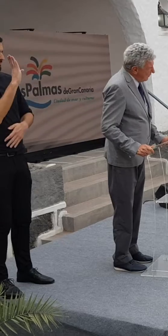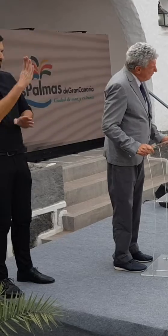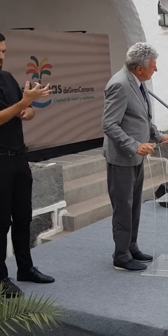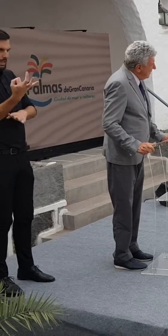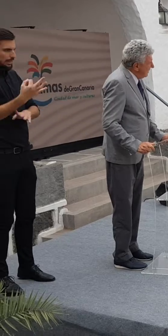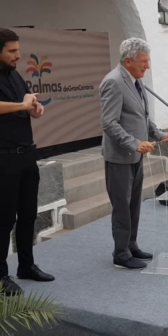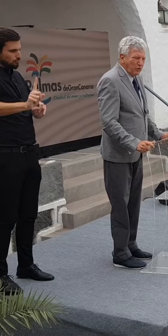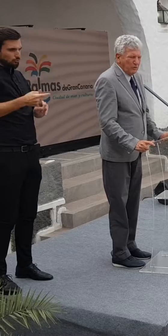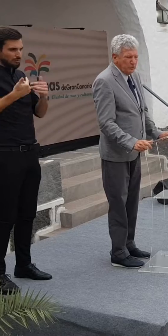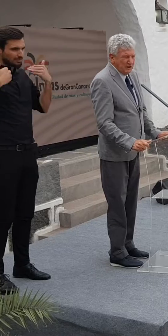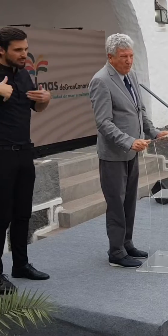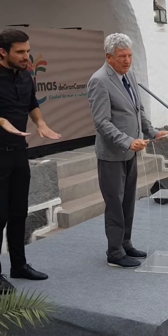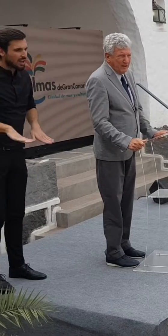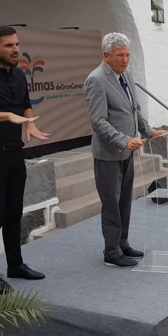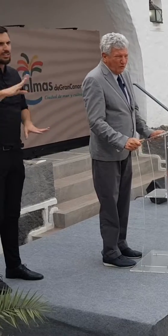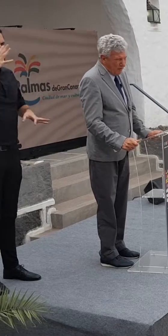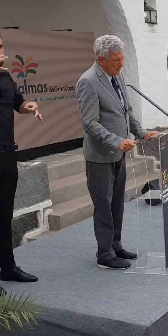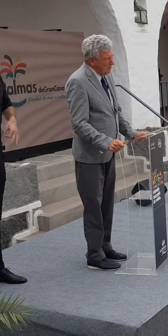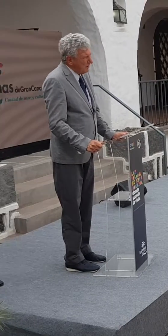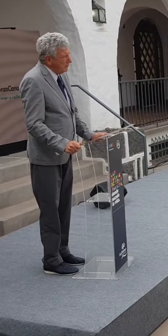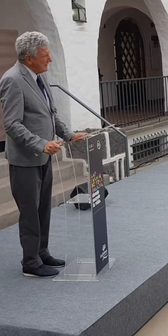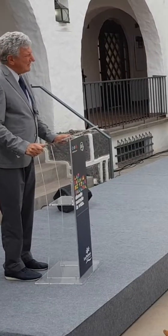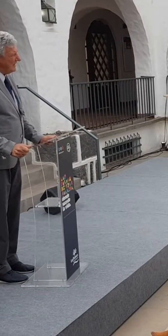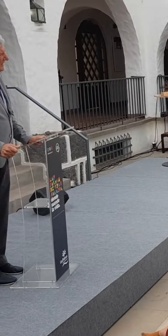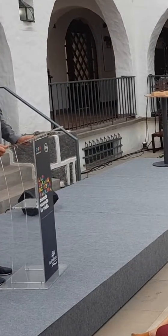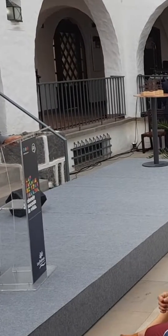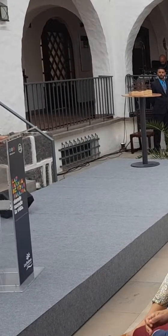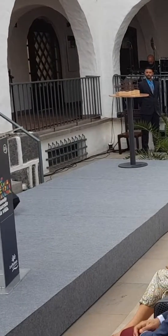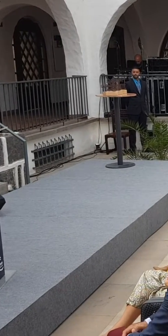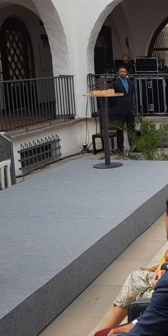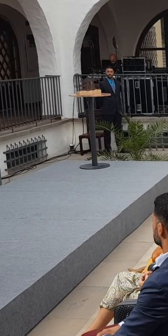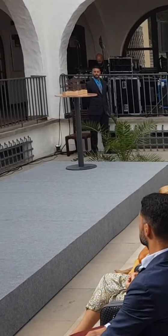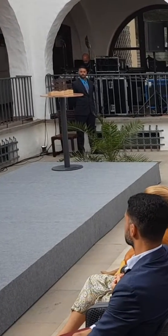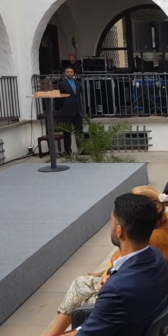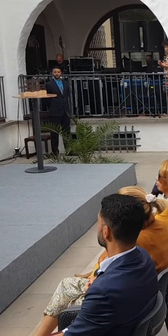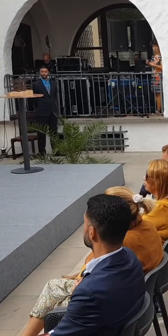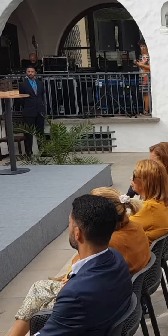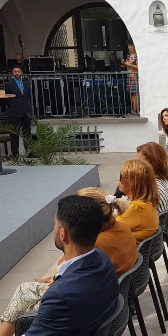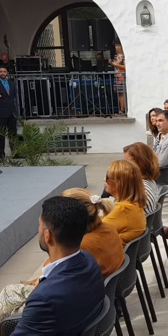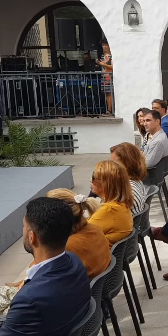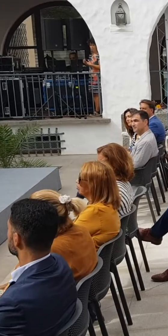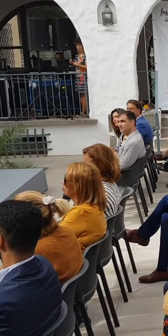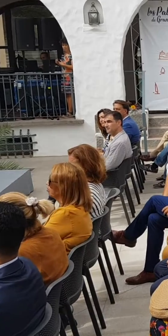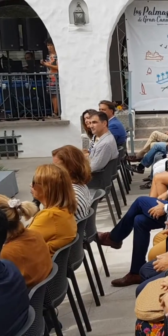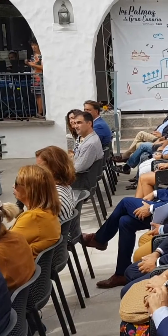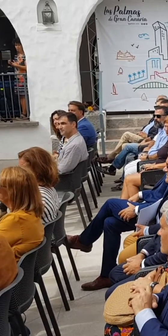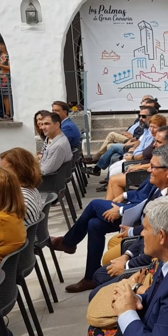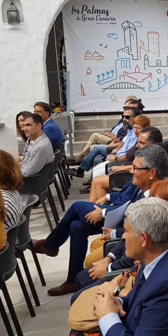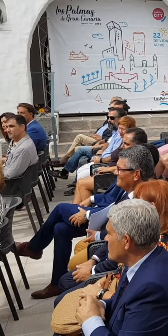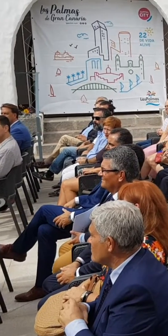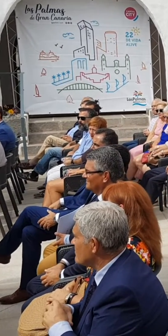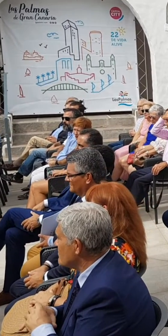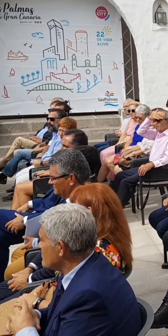parece el salón de tu casa, ¿no? Pues claro, pues este tipo de ideas, esto es un elemento de identidad. Es un elemento de